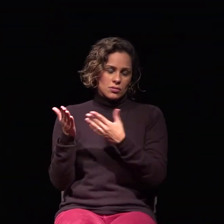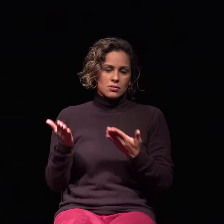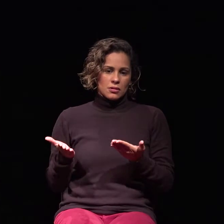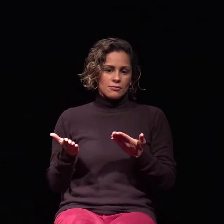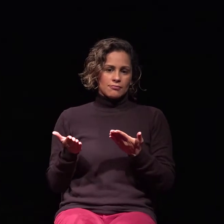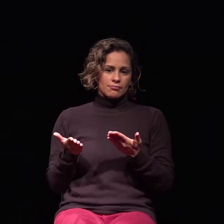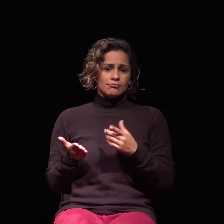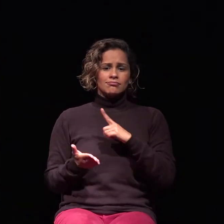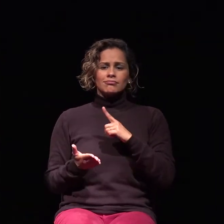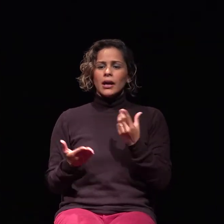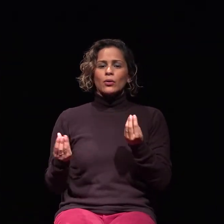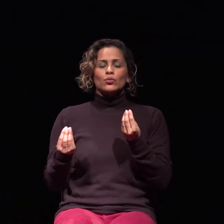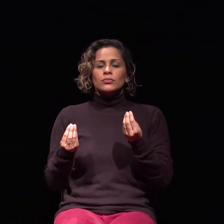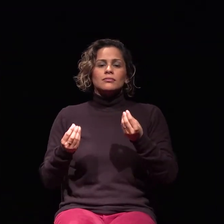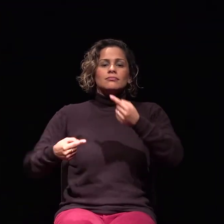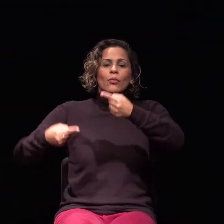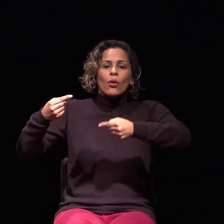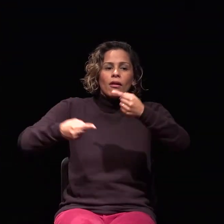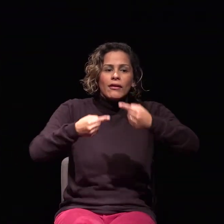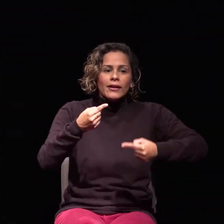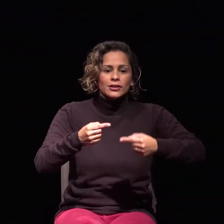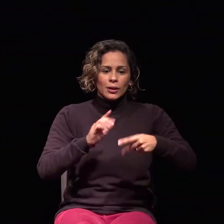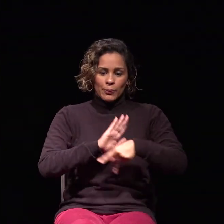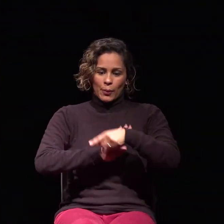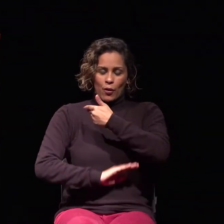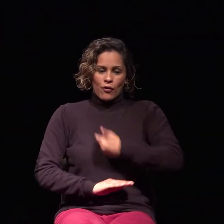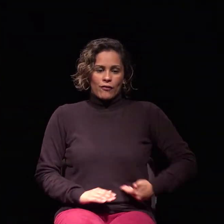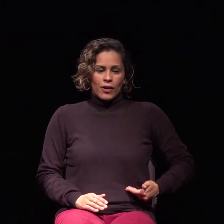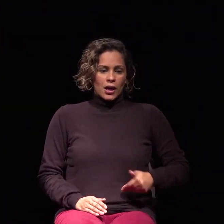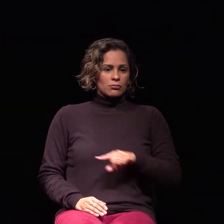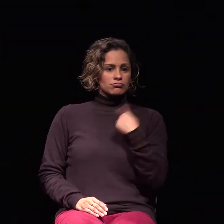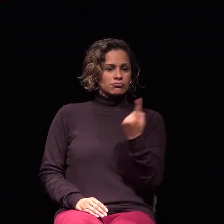não sabe nomear, que a gente não fala dela, né?